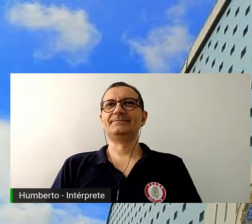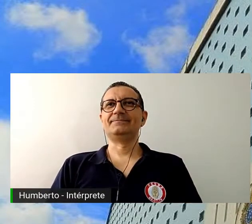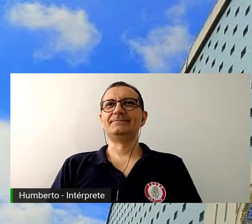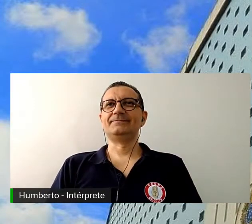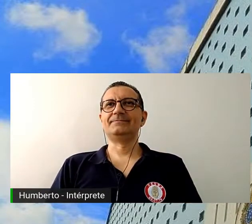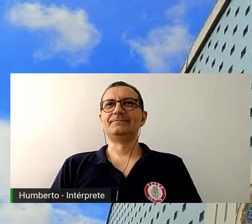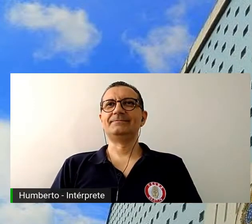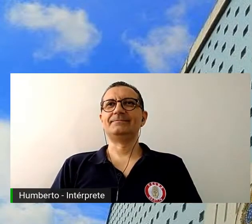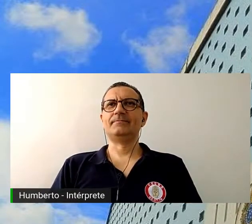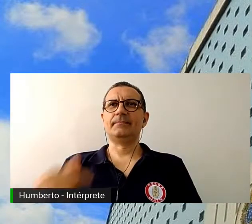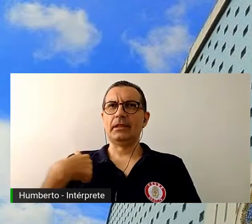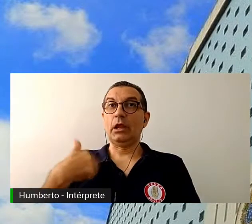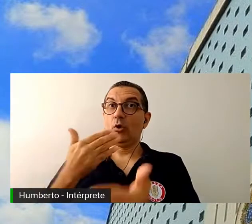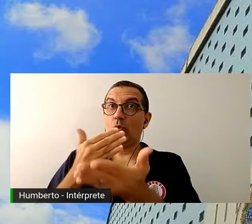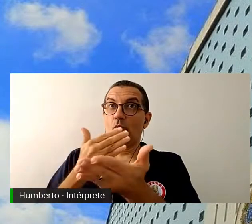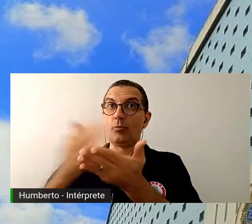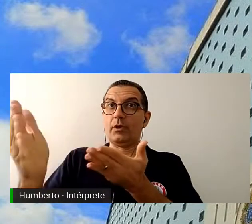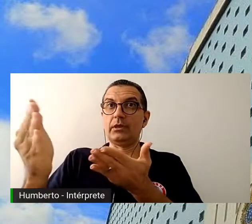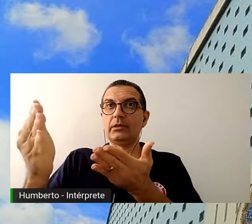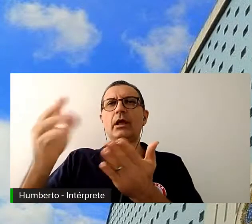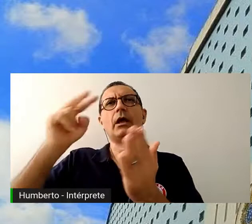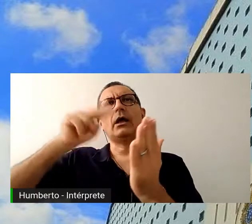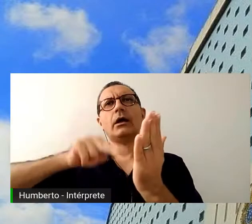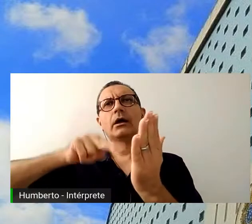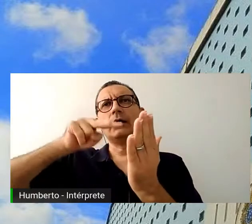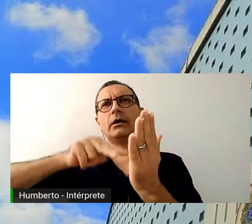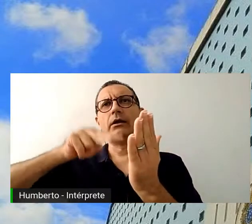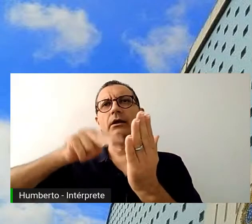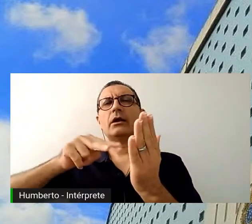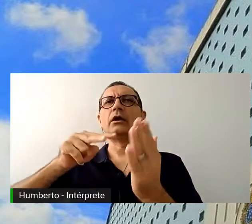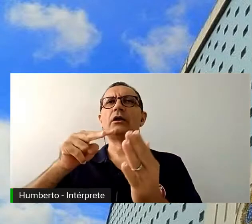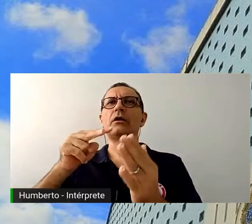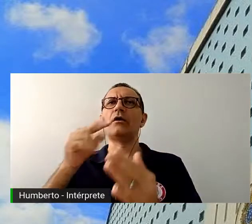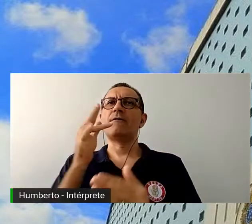Eu vou começar lendo uma frase